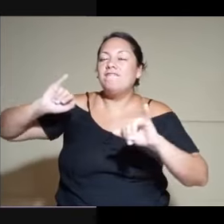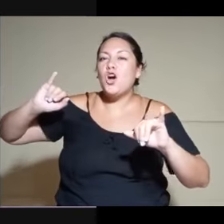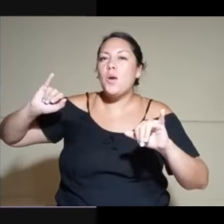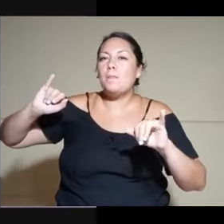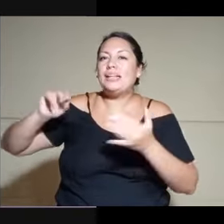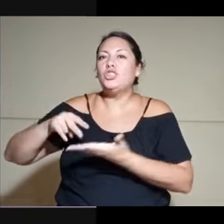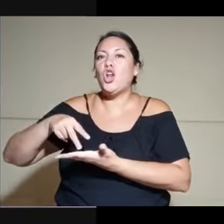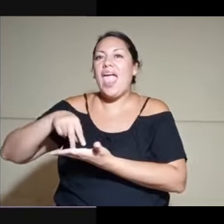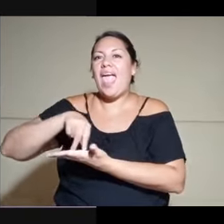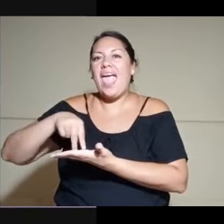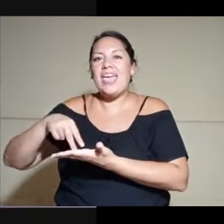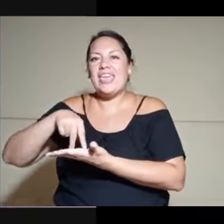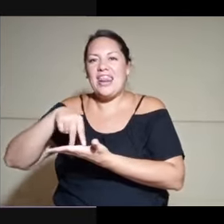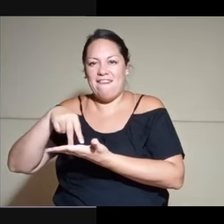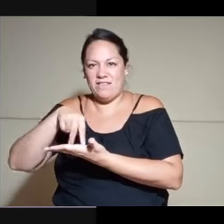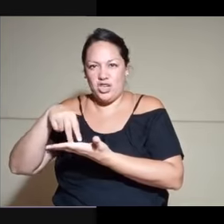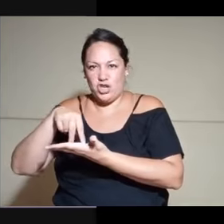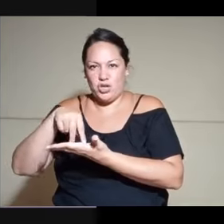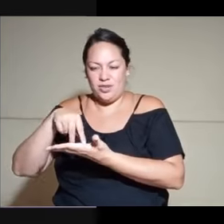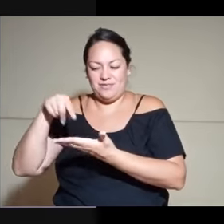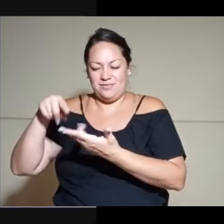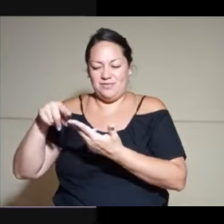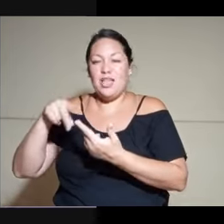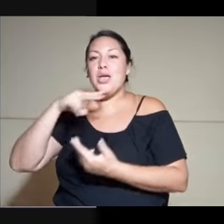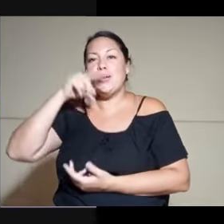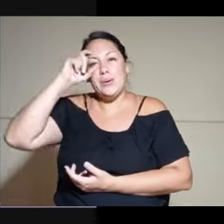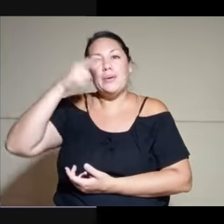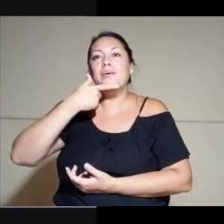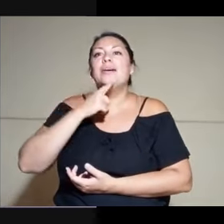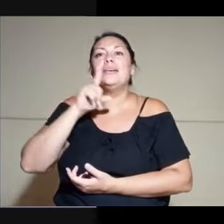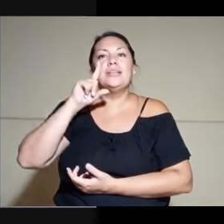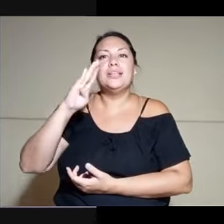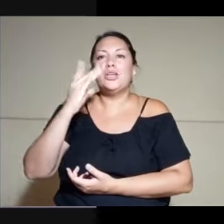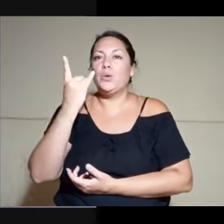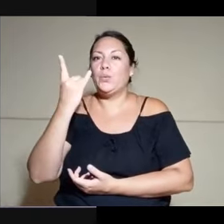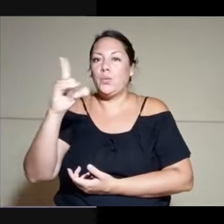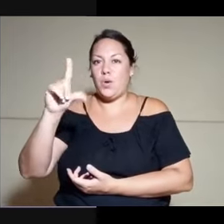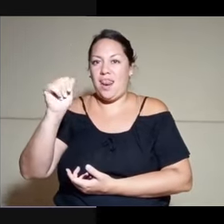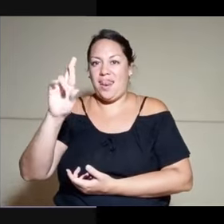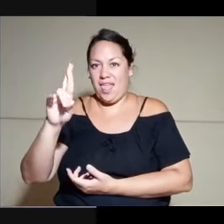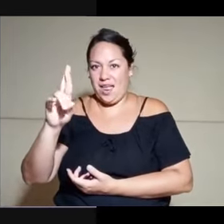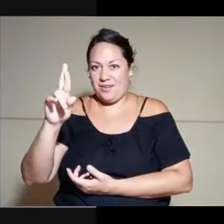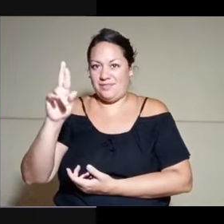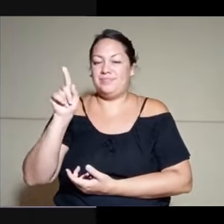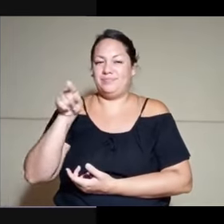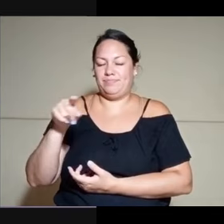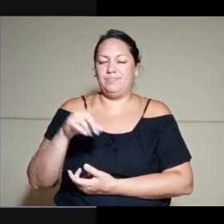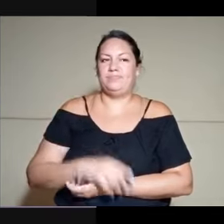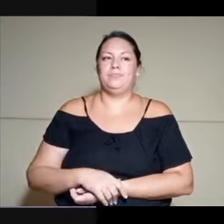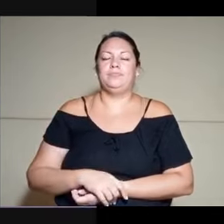o coclear, pero por el otro lado la información respecto al equilibrio, que es lo